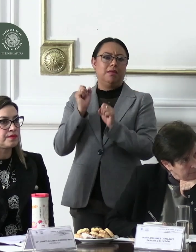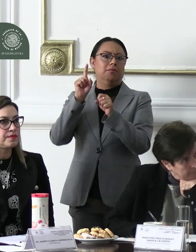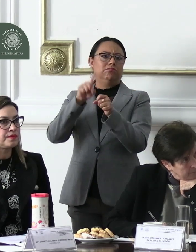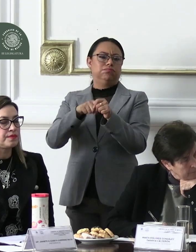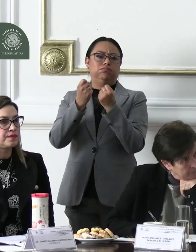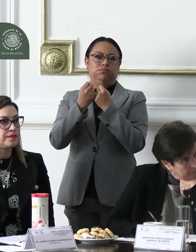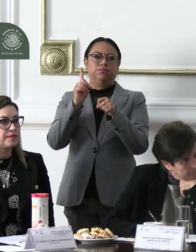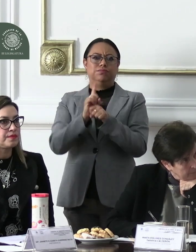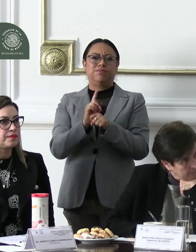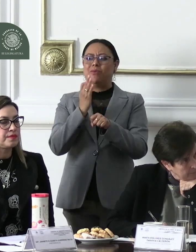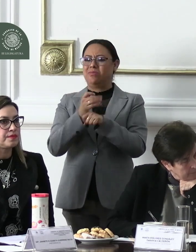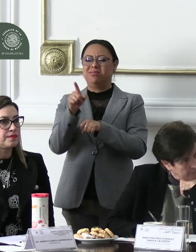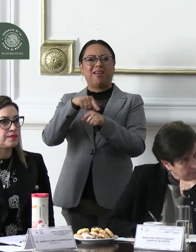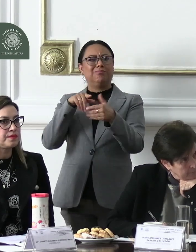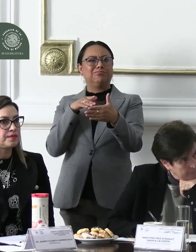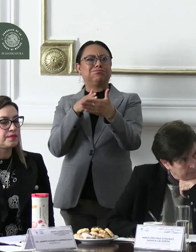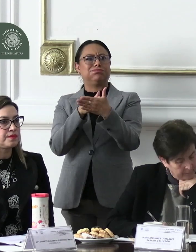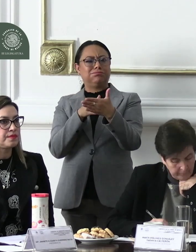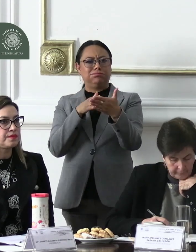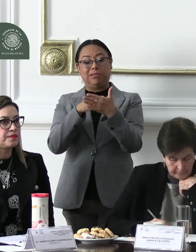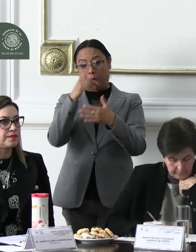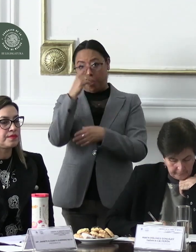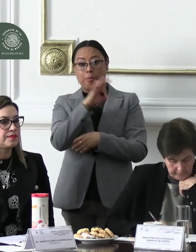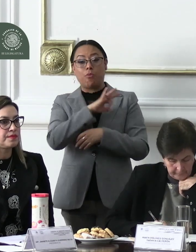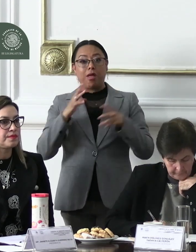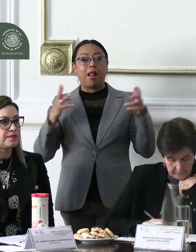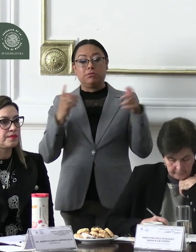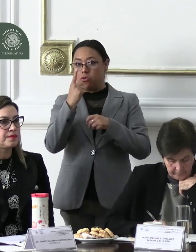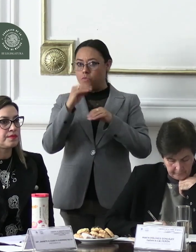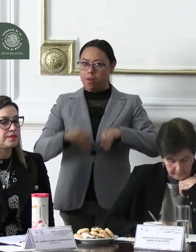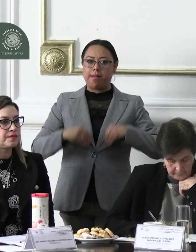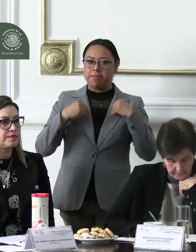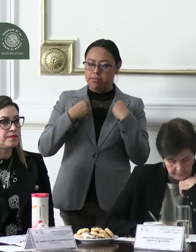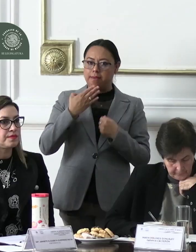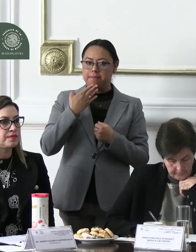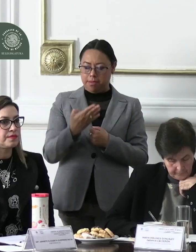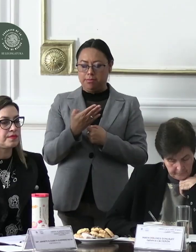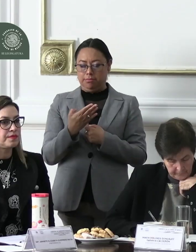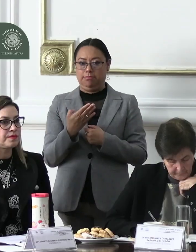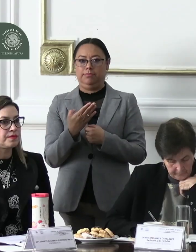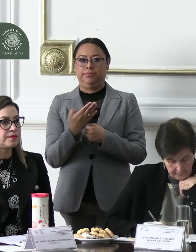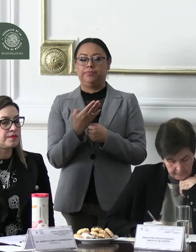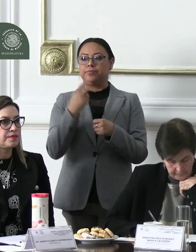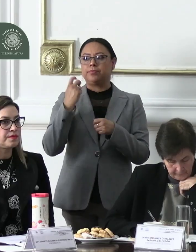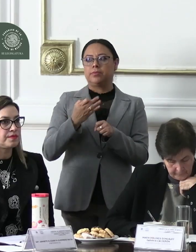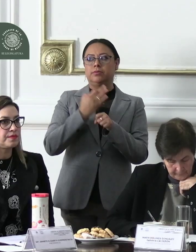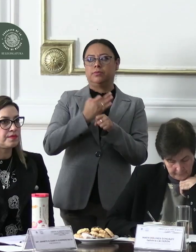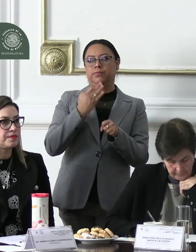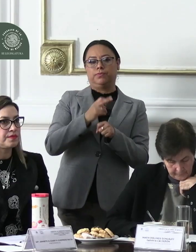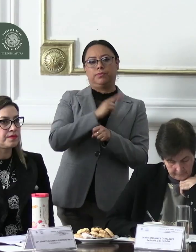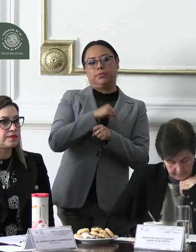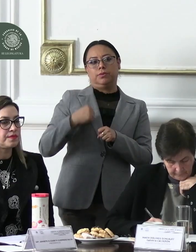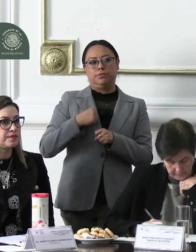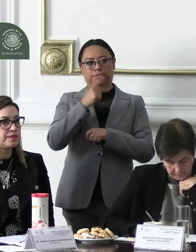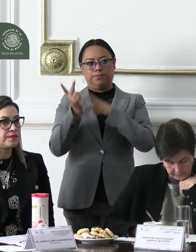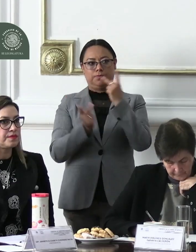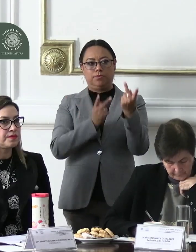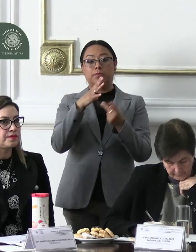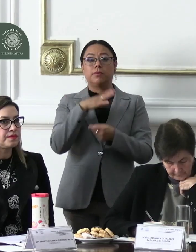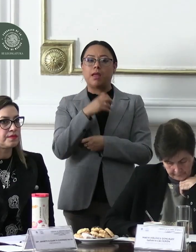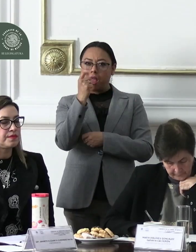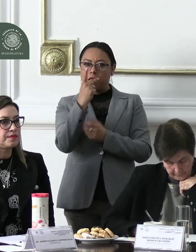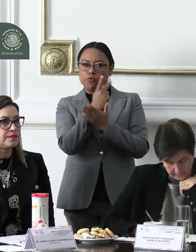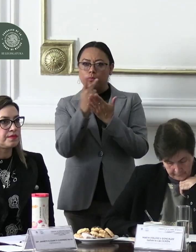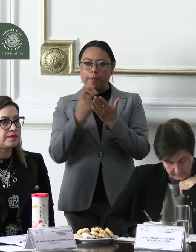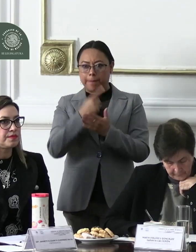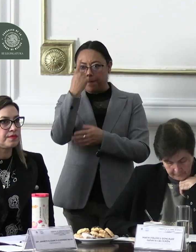barreras enormes para construir su vida a las mujeres egresadas de algún centro. Por eso la pregunta es si existe un plan